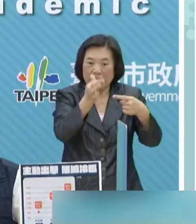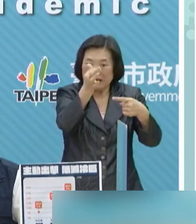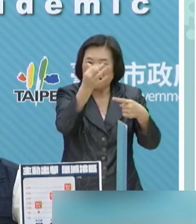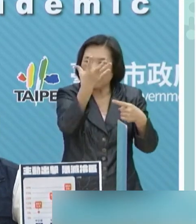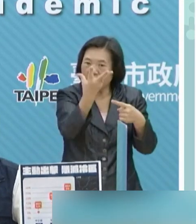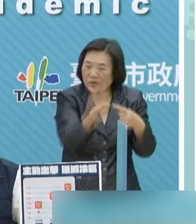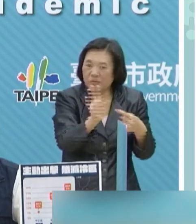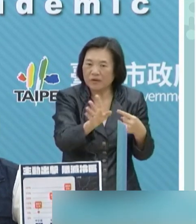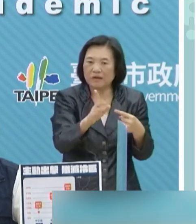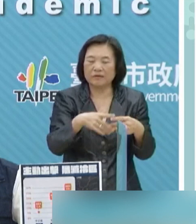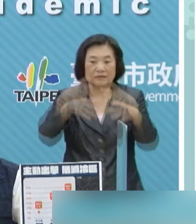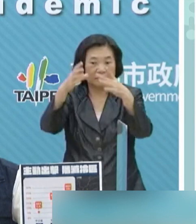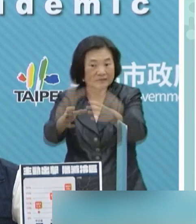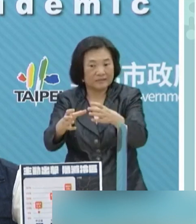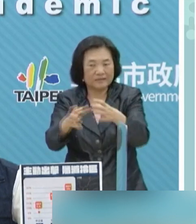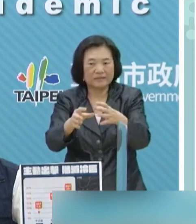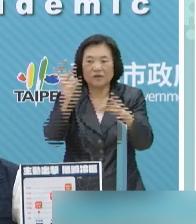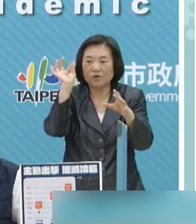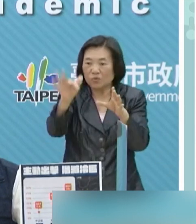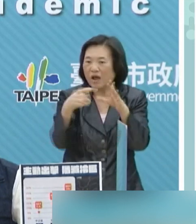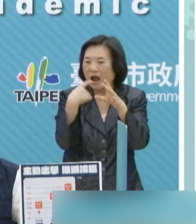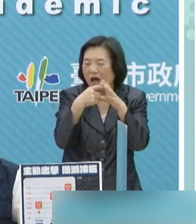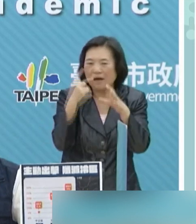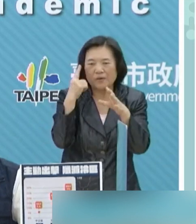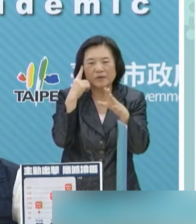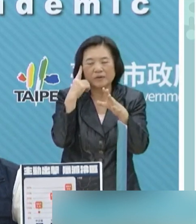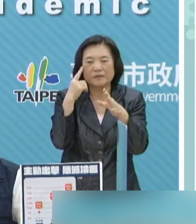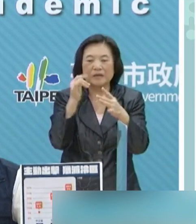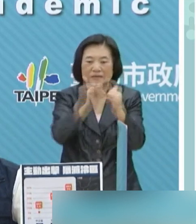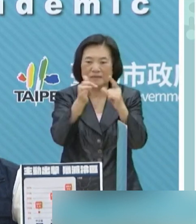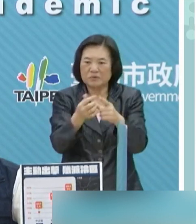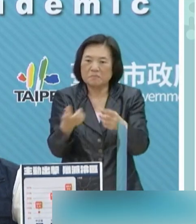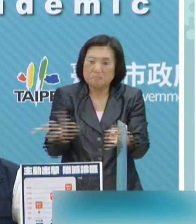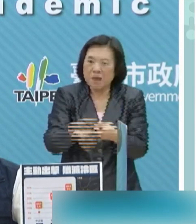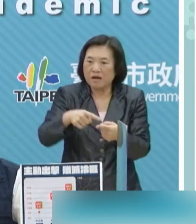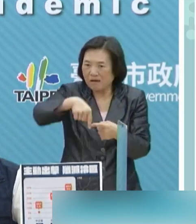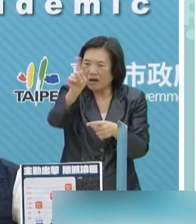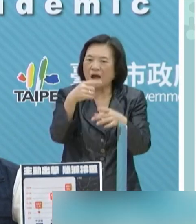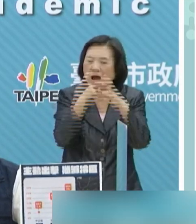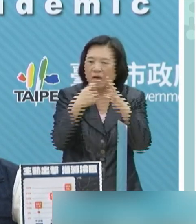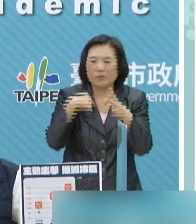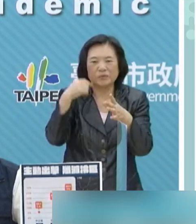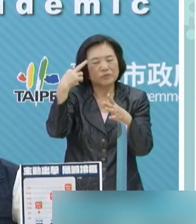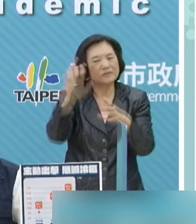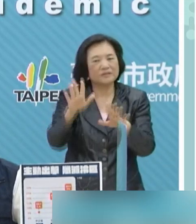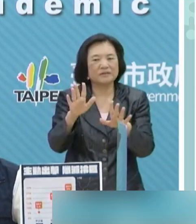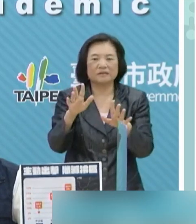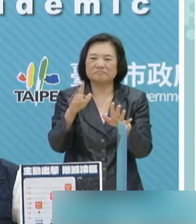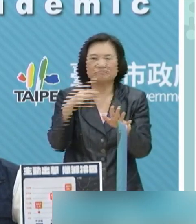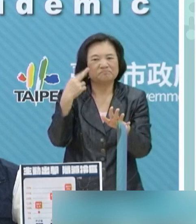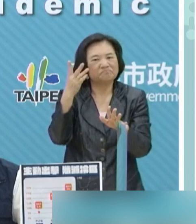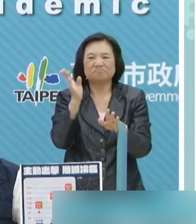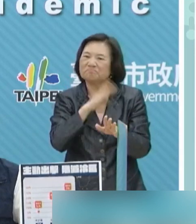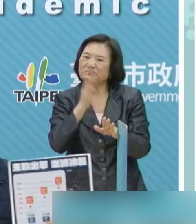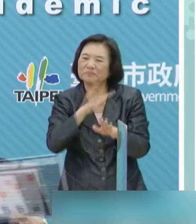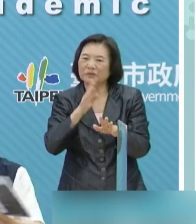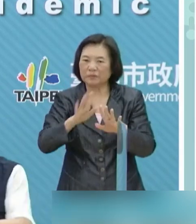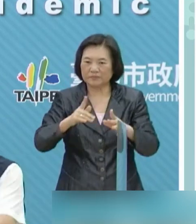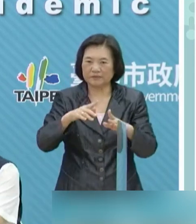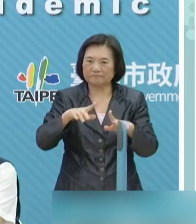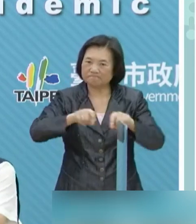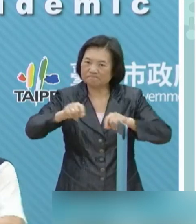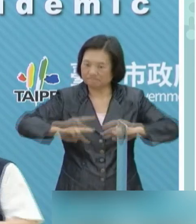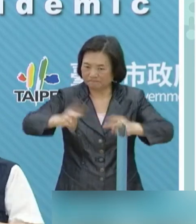这远远大于我们目前去做普筛的哈1%的哈1%多，所以这表示说，他可以更精准的